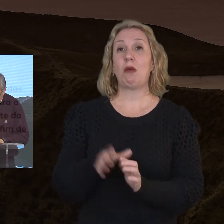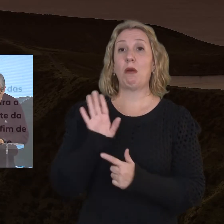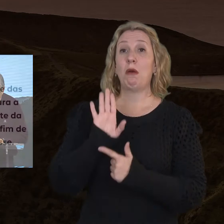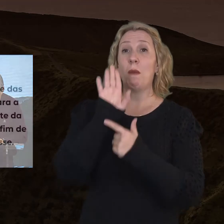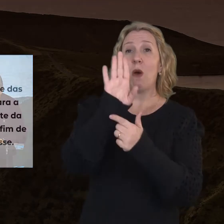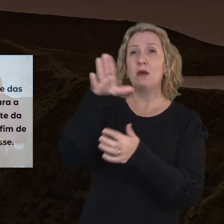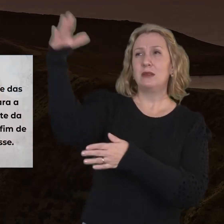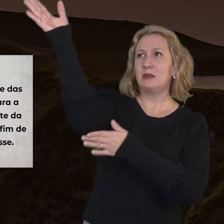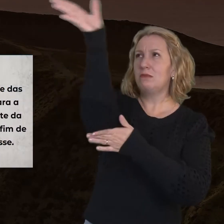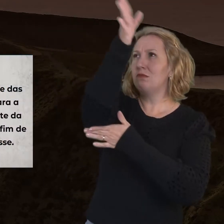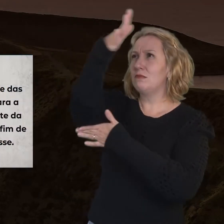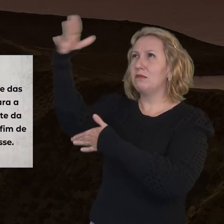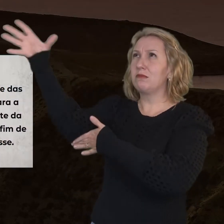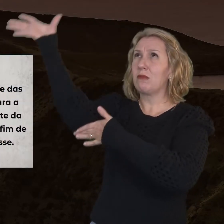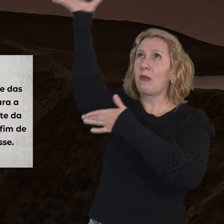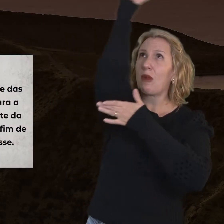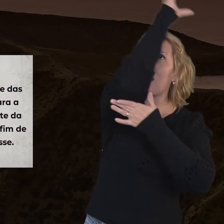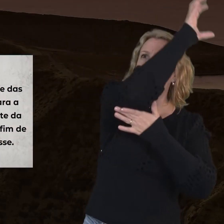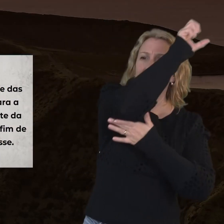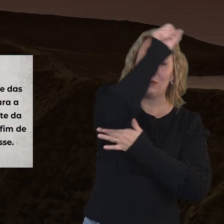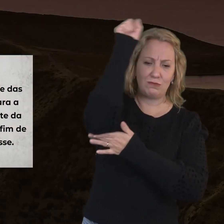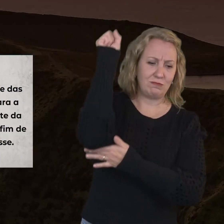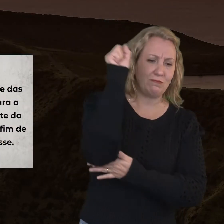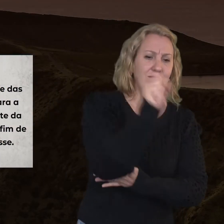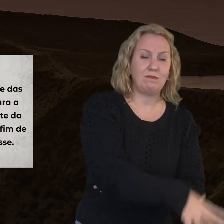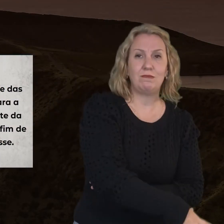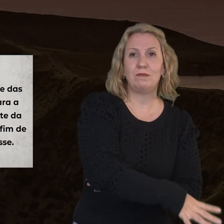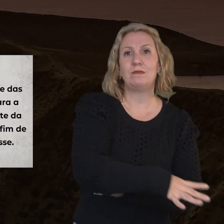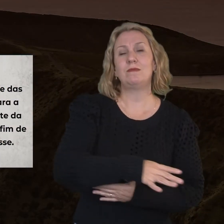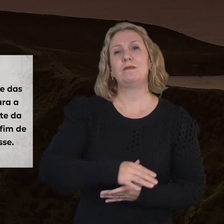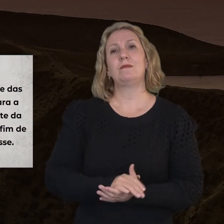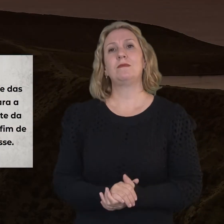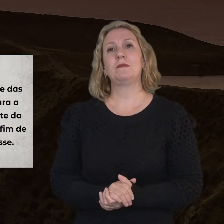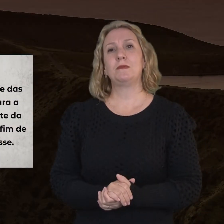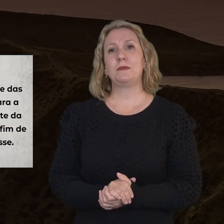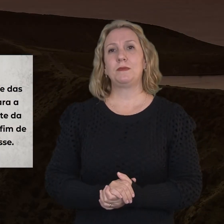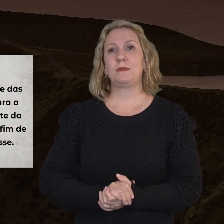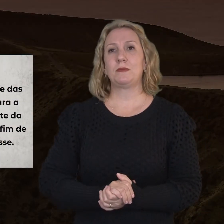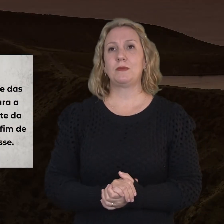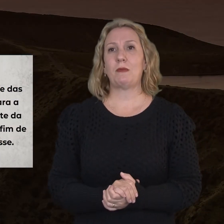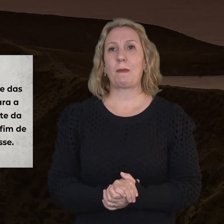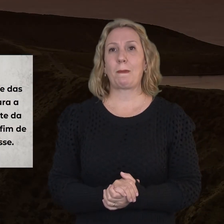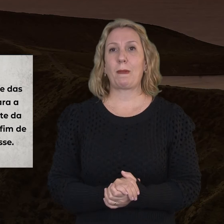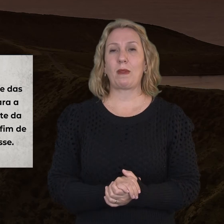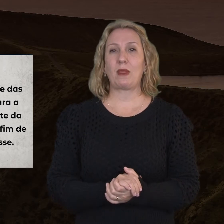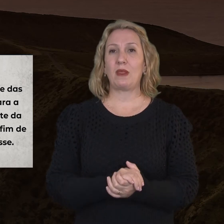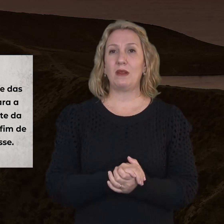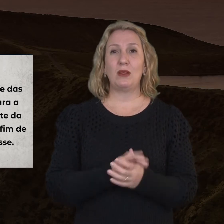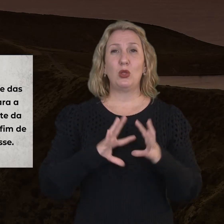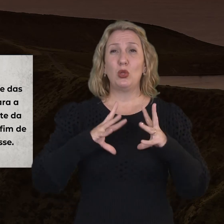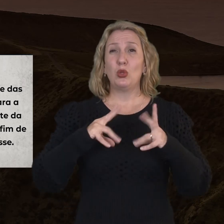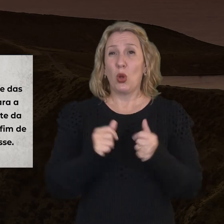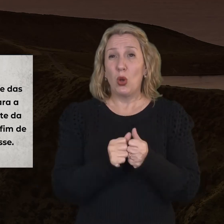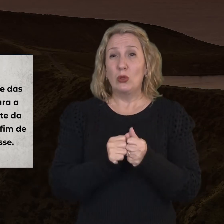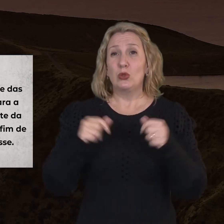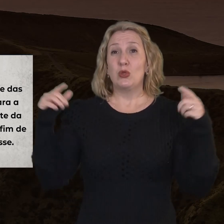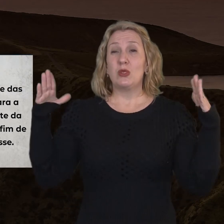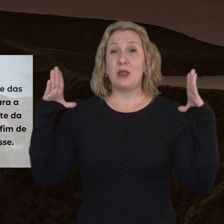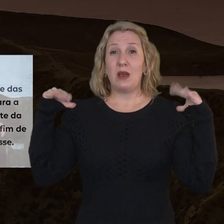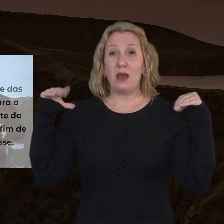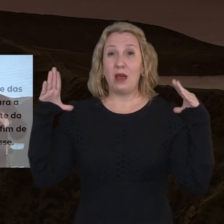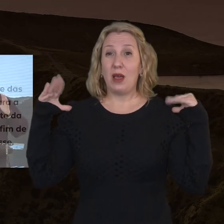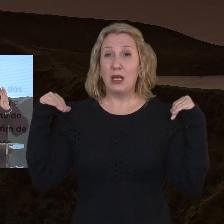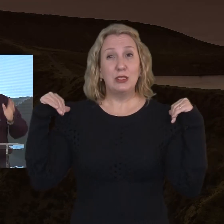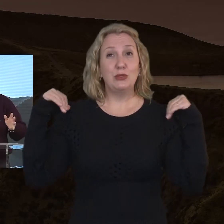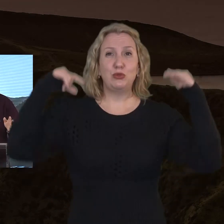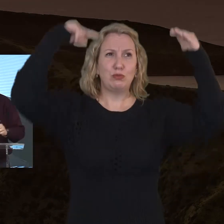estava terça parte das estrelas do céu as quais lançou para a terra ou seja todos esses anjos caídos foram lançados para